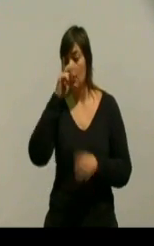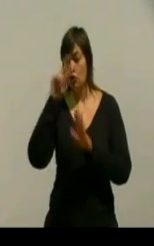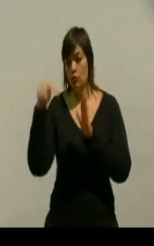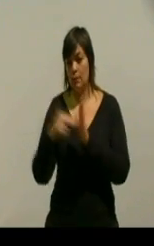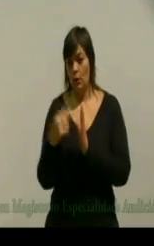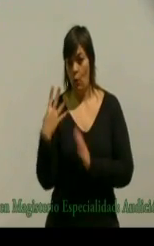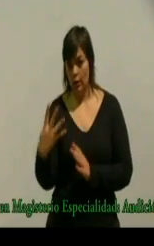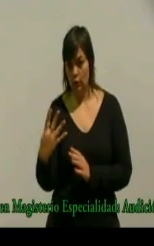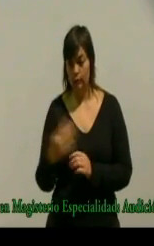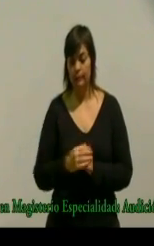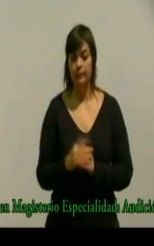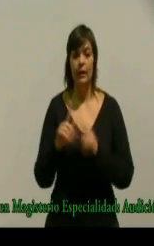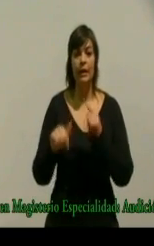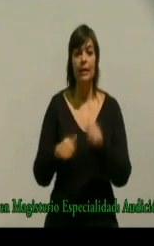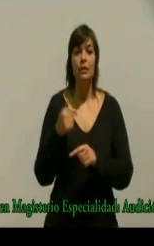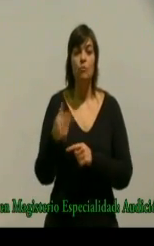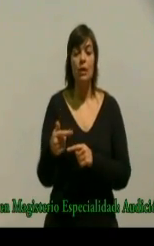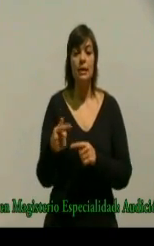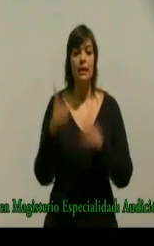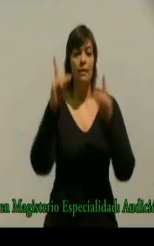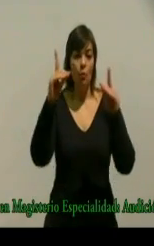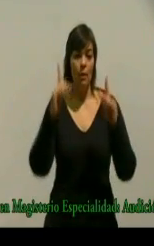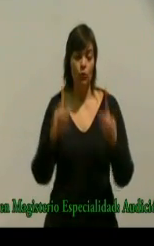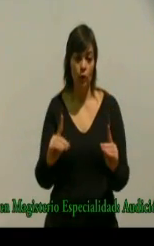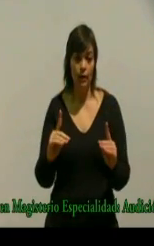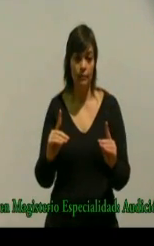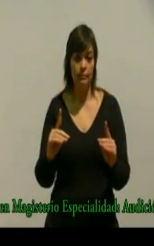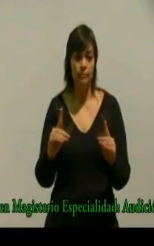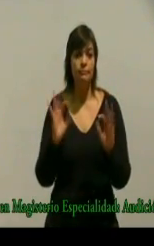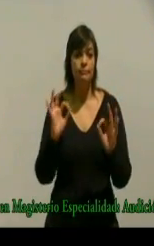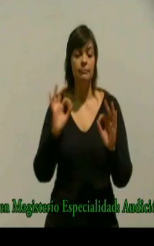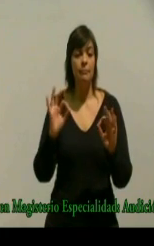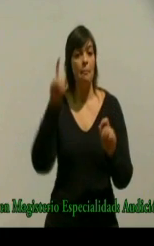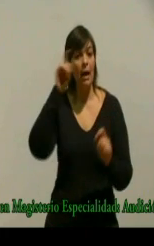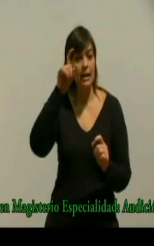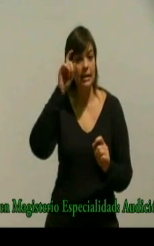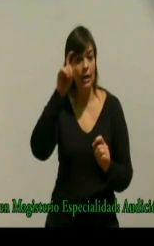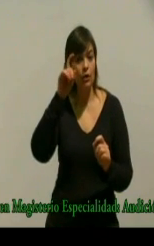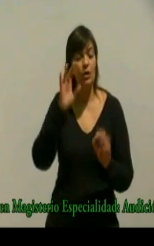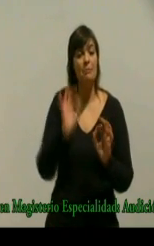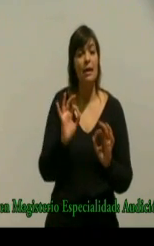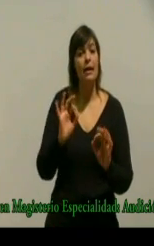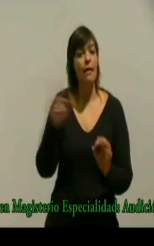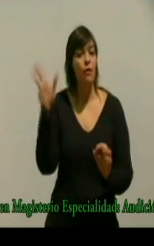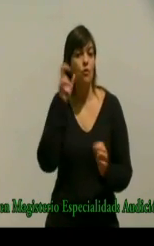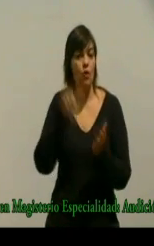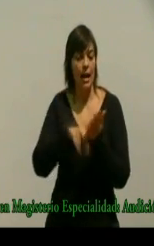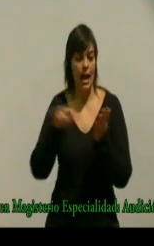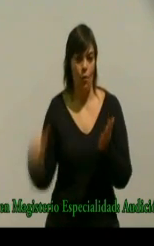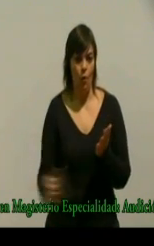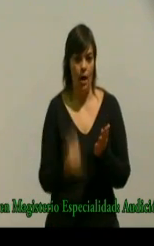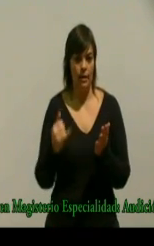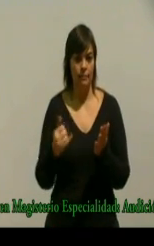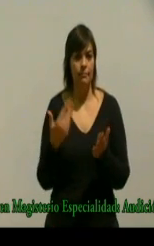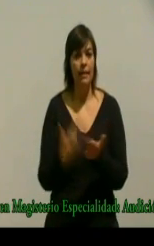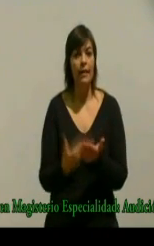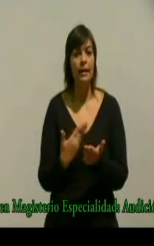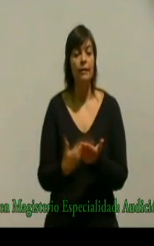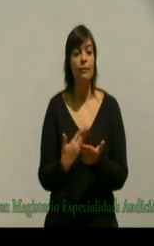2004. Después realicé una diplomatura de magisterio de la especialidad Audición y Lenguaje. Está certificado por la